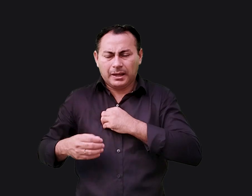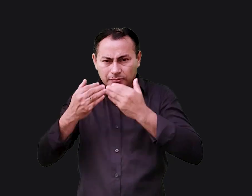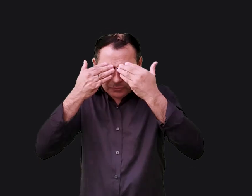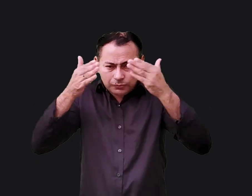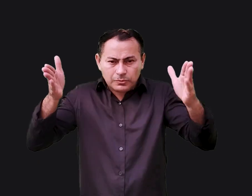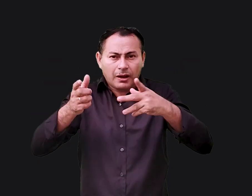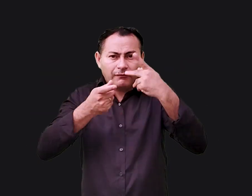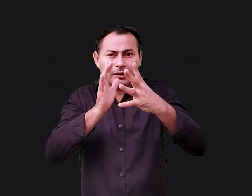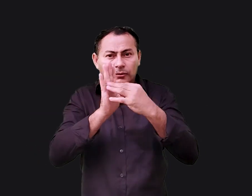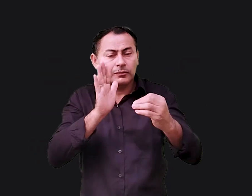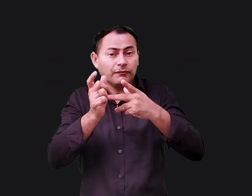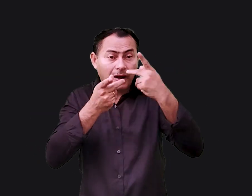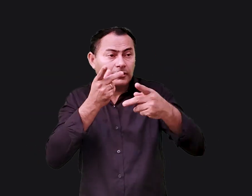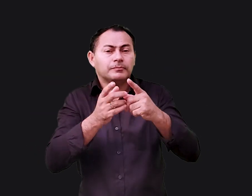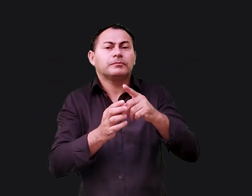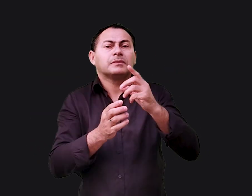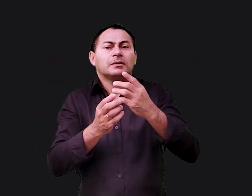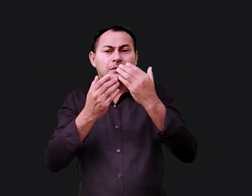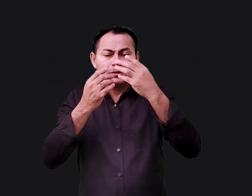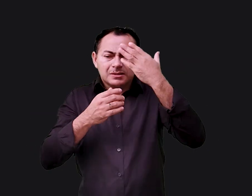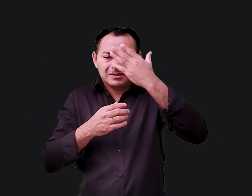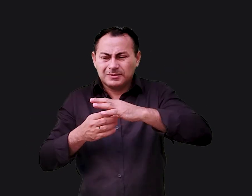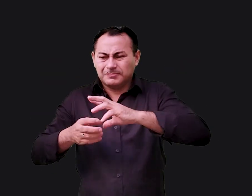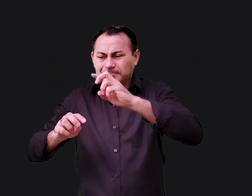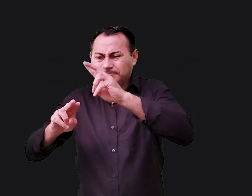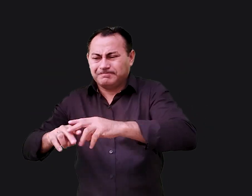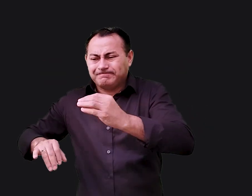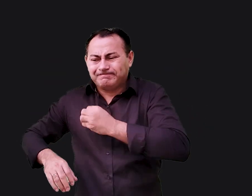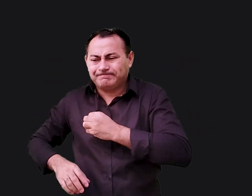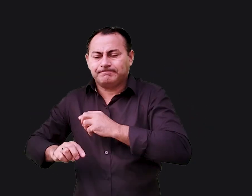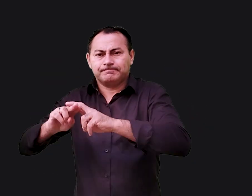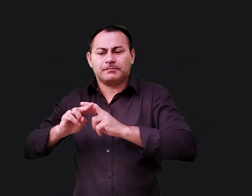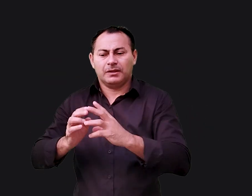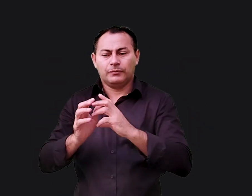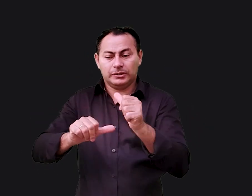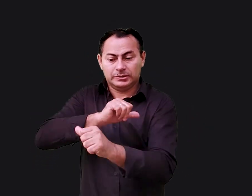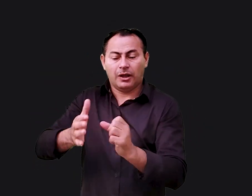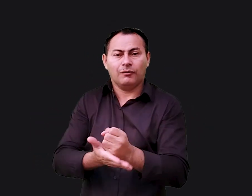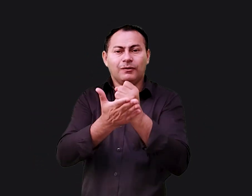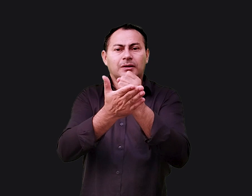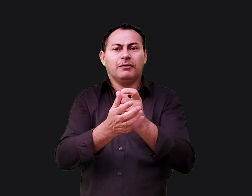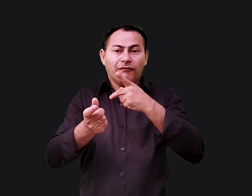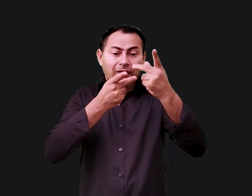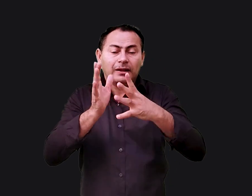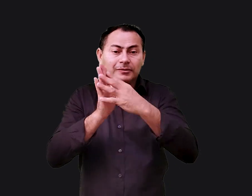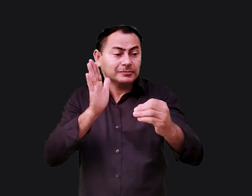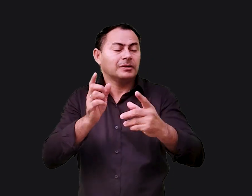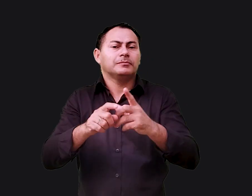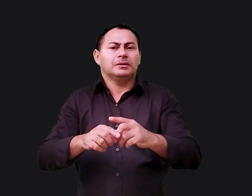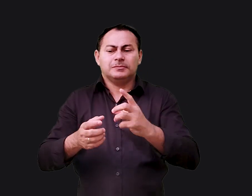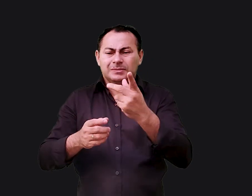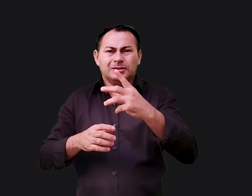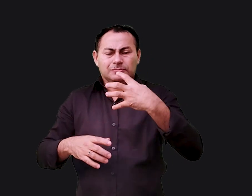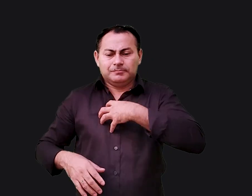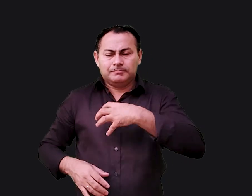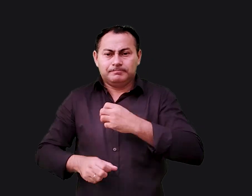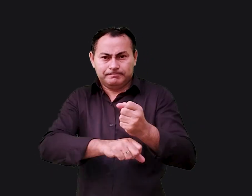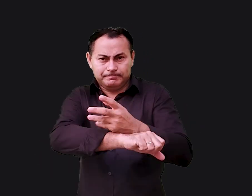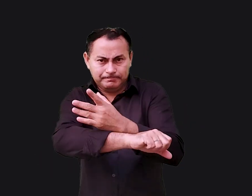do pecado Então repita isso se foi redimido das cadeias o pecado repita isso se foi redimido do